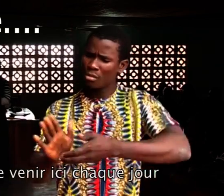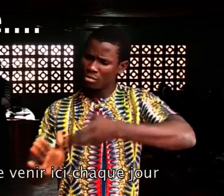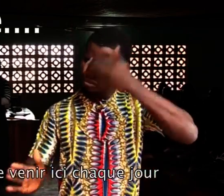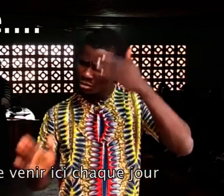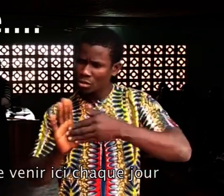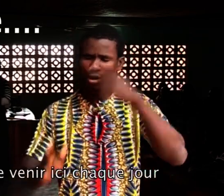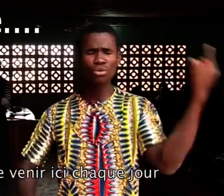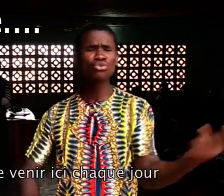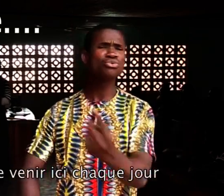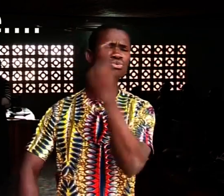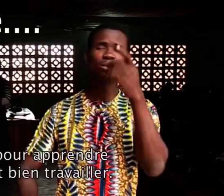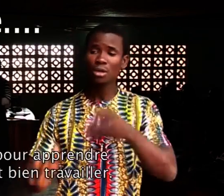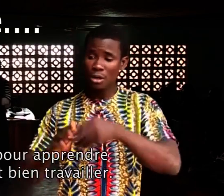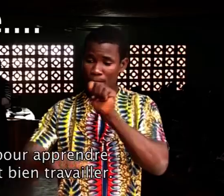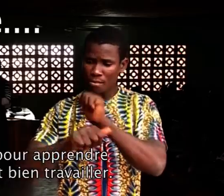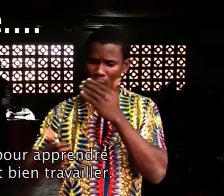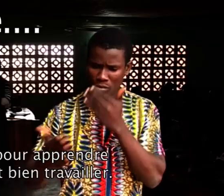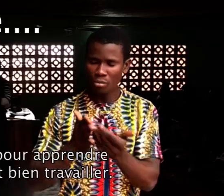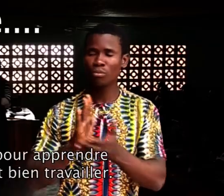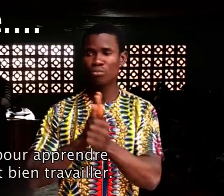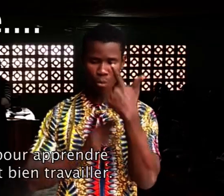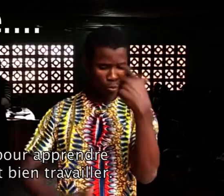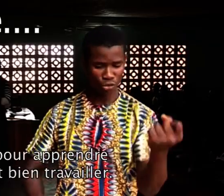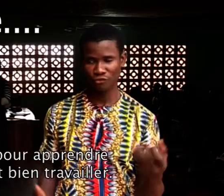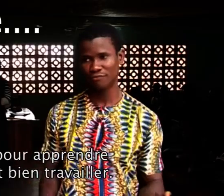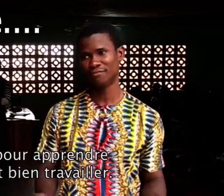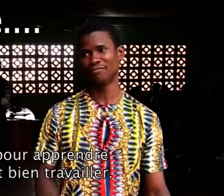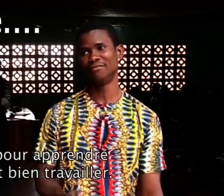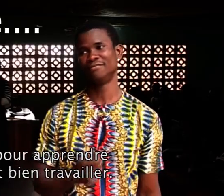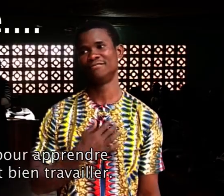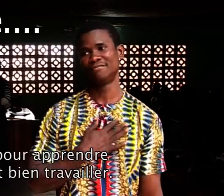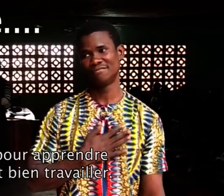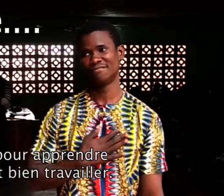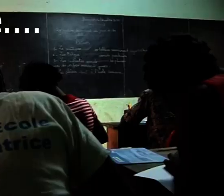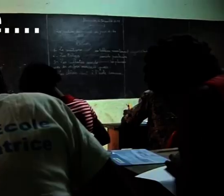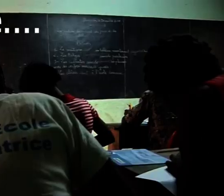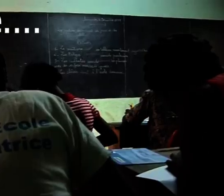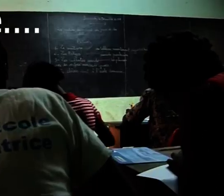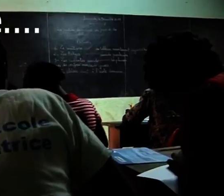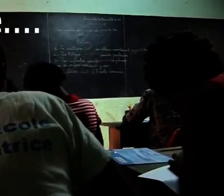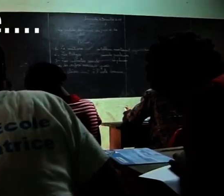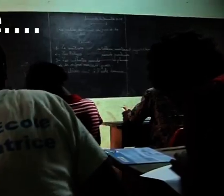Je pense venir ici chaque jour pour apprendre, pour bien travailler.